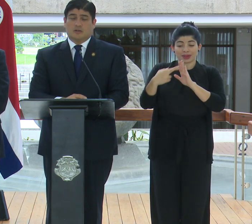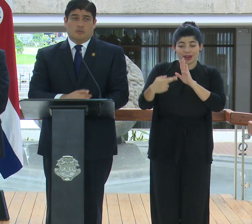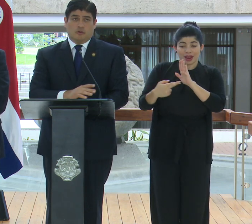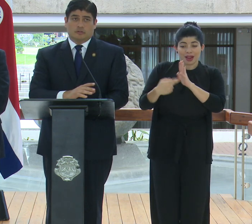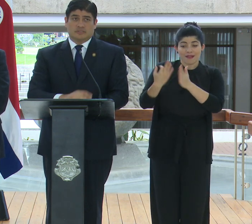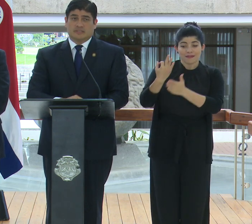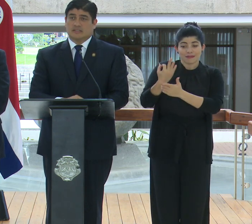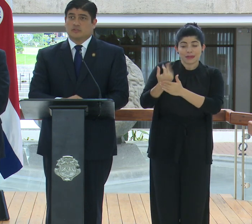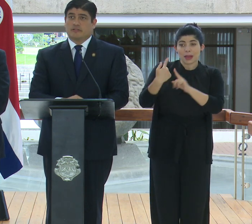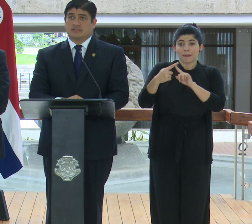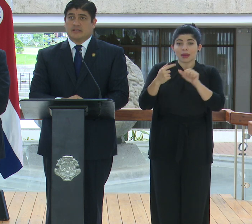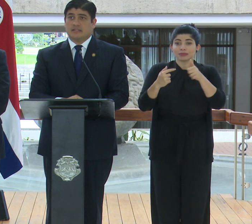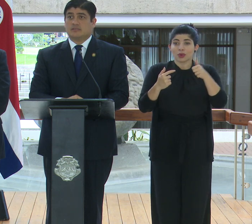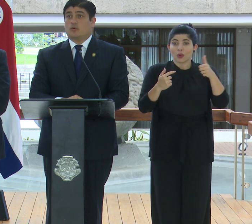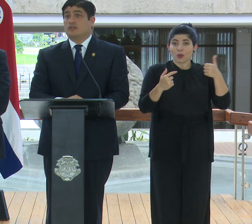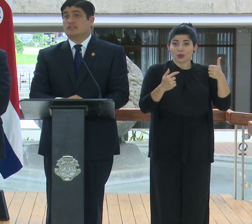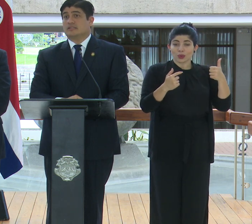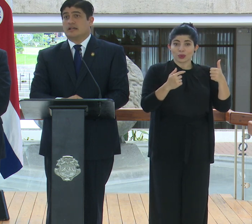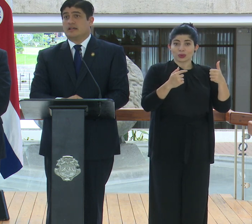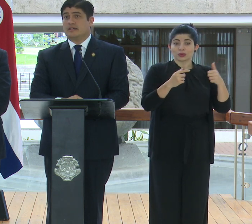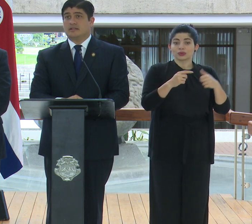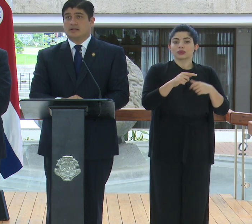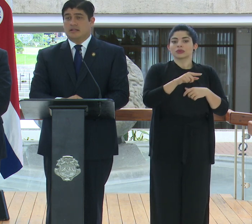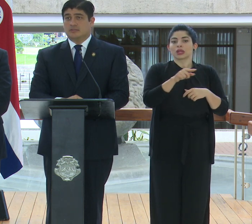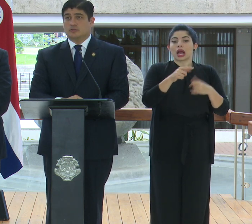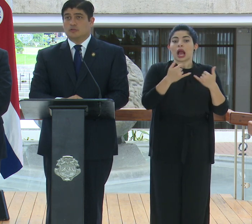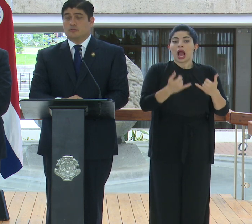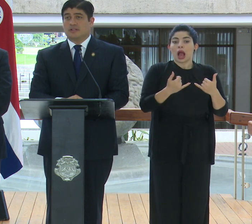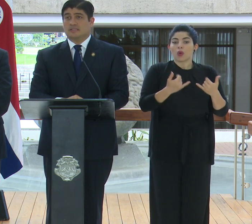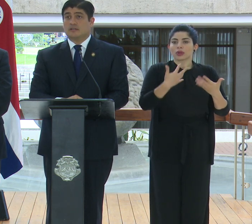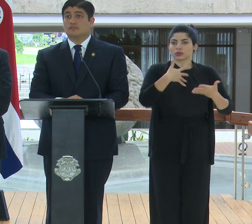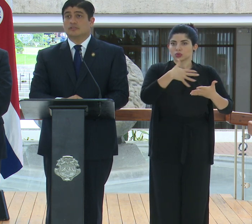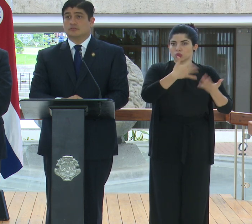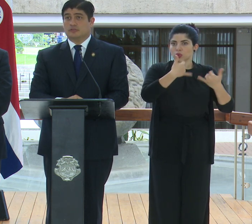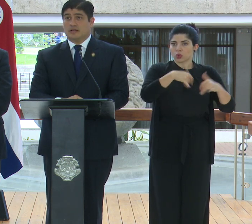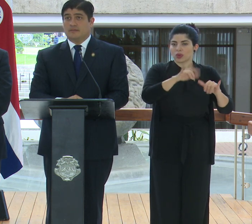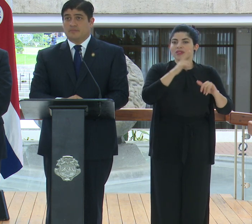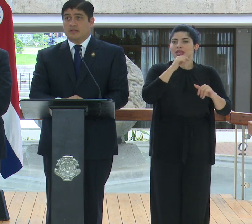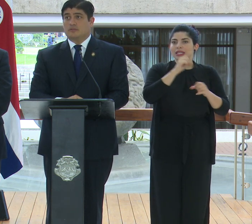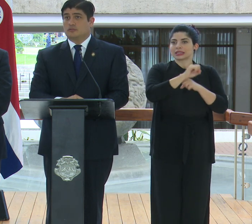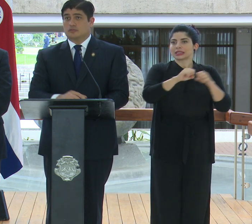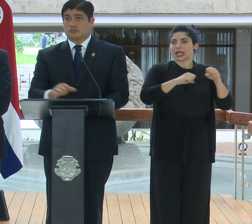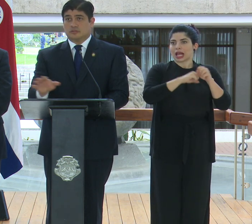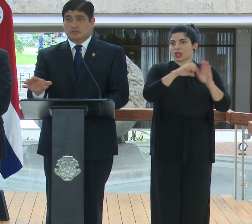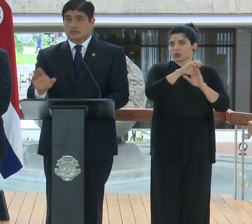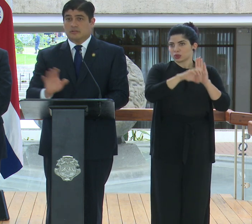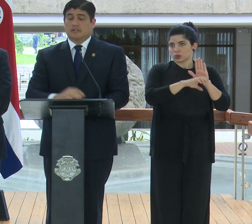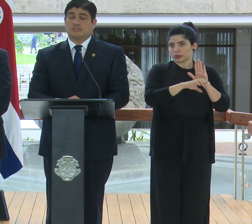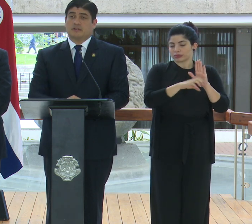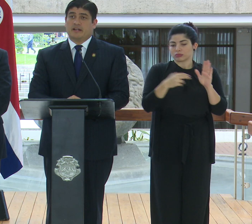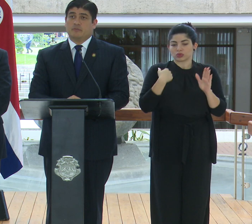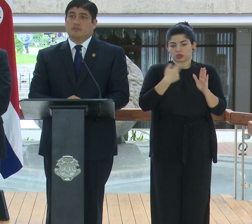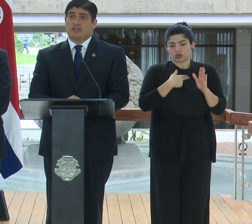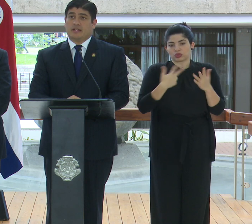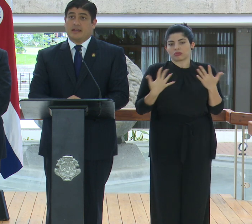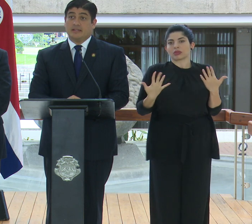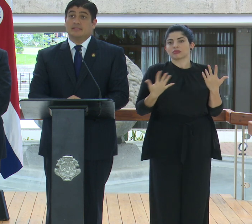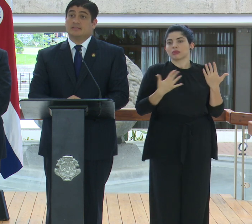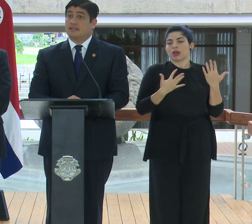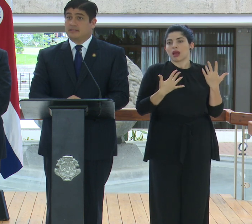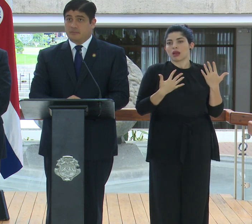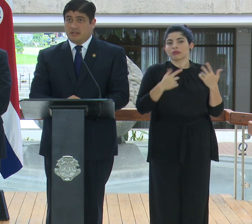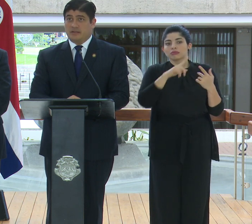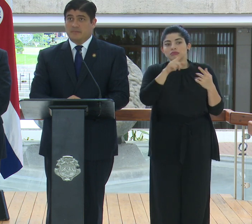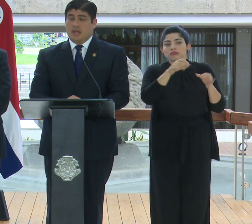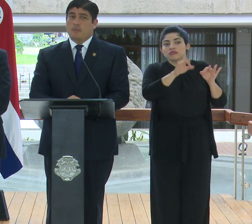fiscal, como otros, el de las universidades, hoy está en estudio por la Sala Constitucional. Nosotros esperaremos lo que ahí